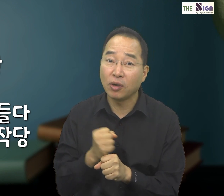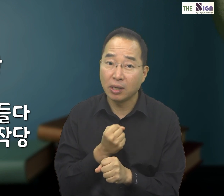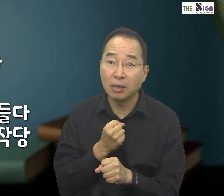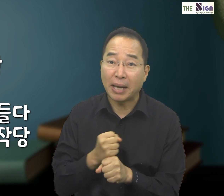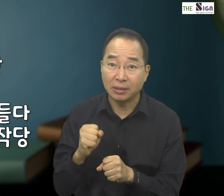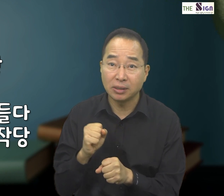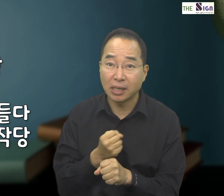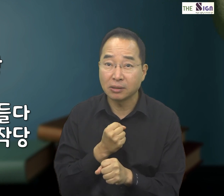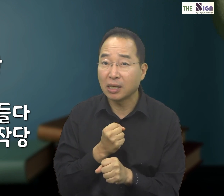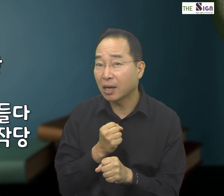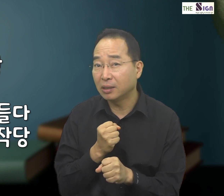계획을 만들다 해서 약간